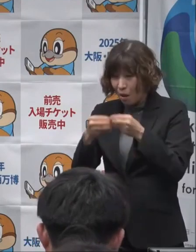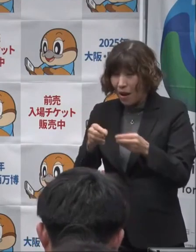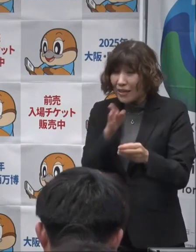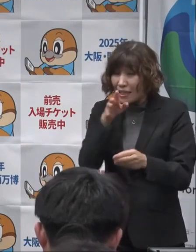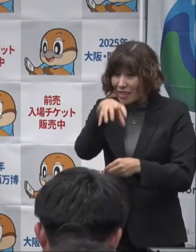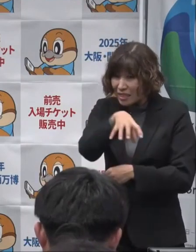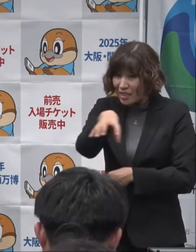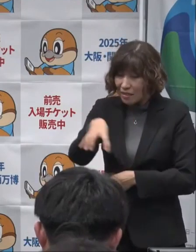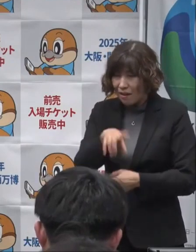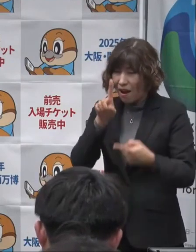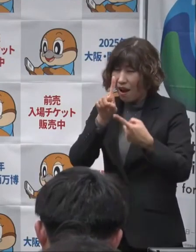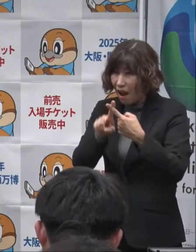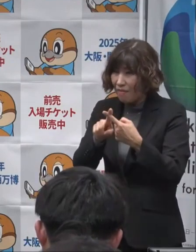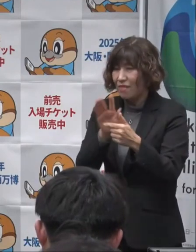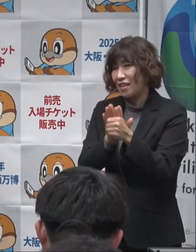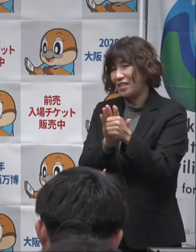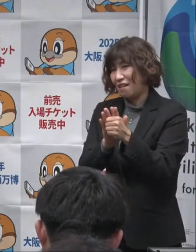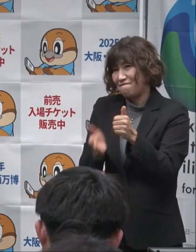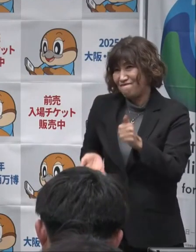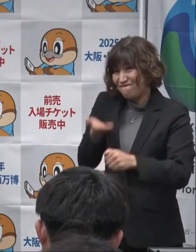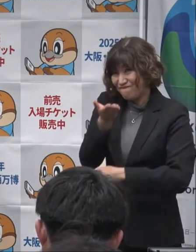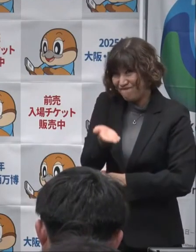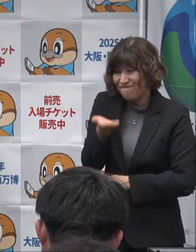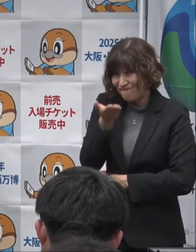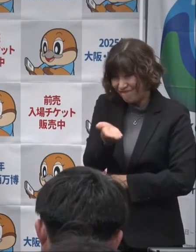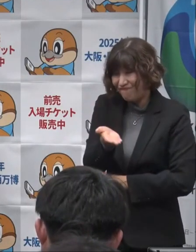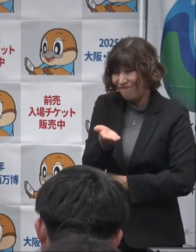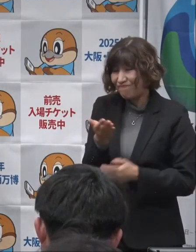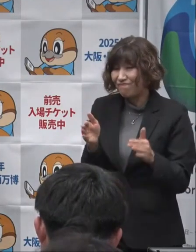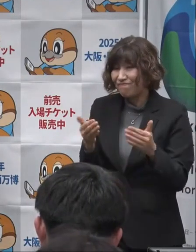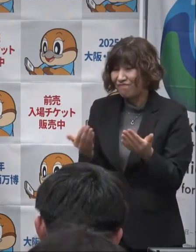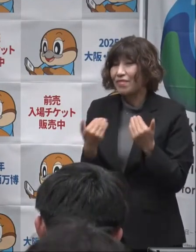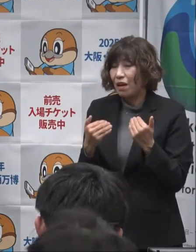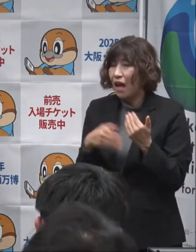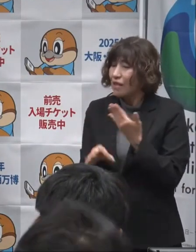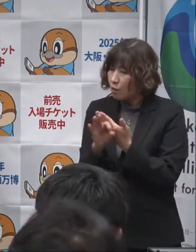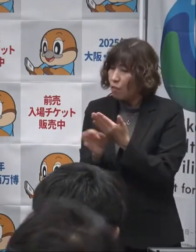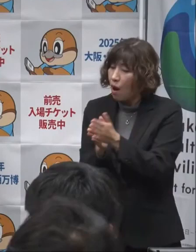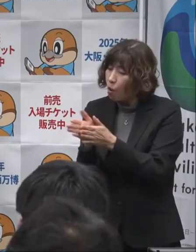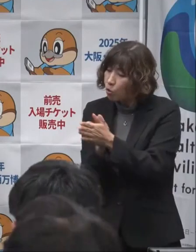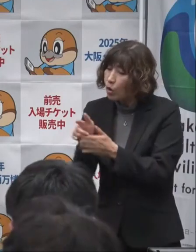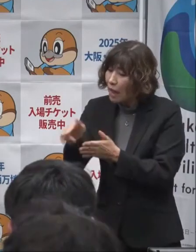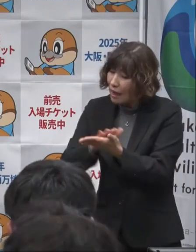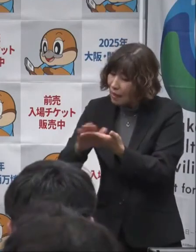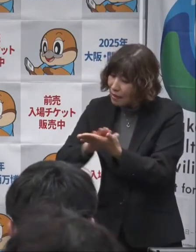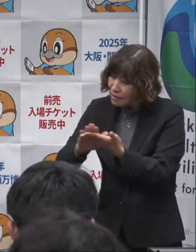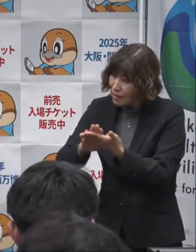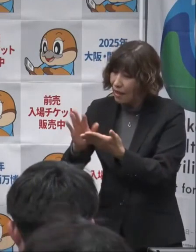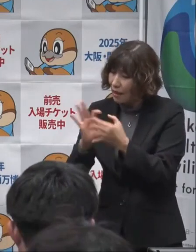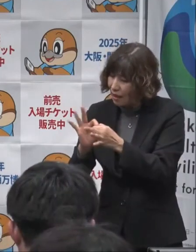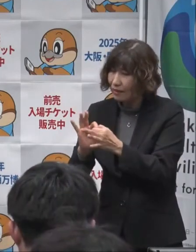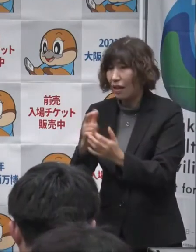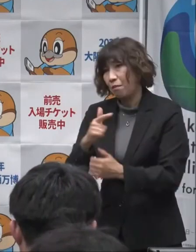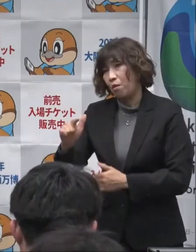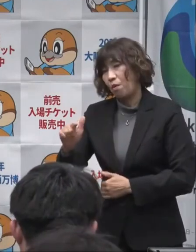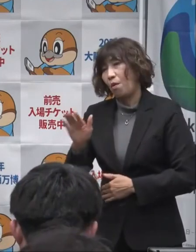のニーズに対応した支援をしているというのが今の現状です。トイレの衛生なんかももちろんそうですし、それ以外の物資面で